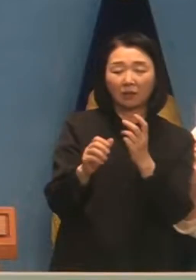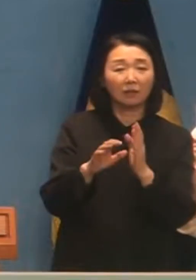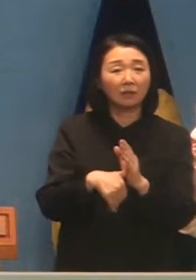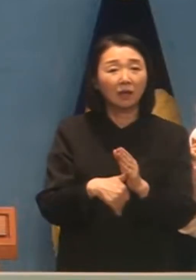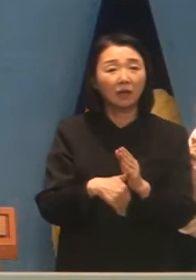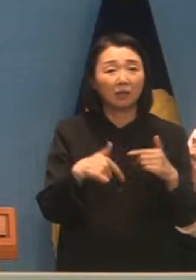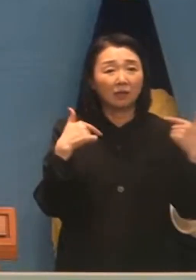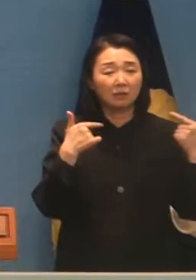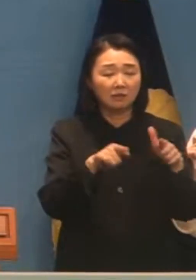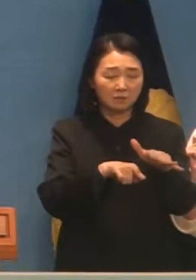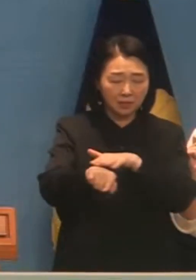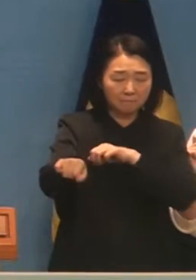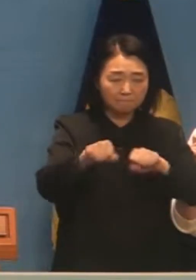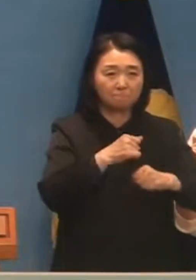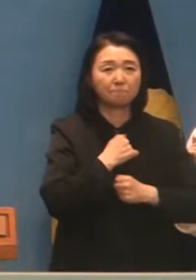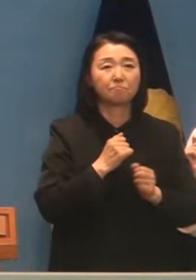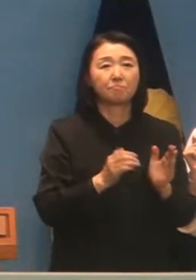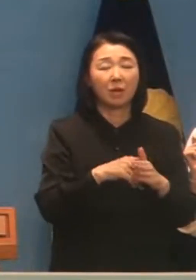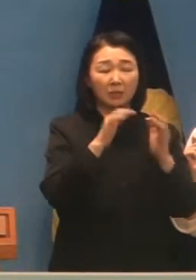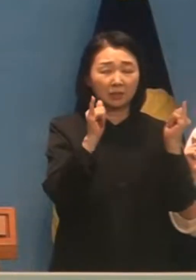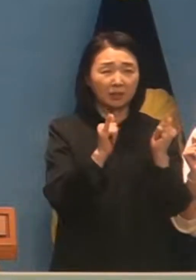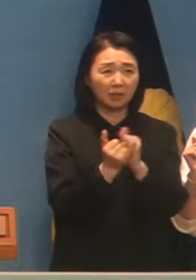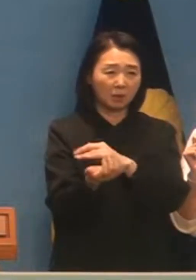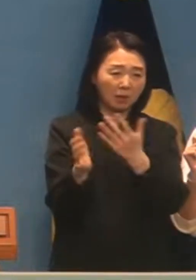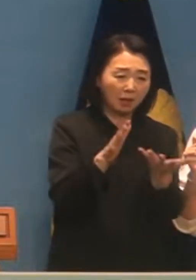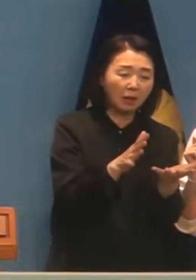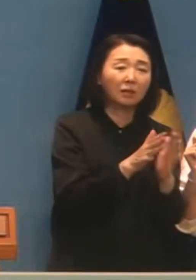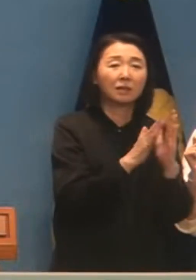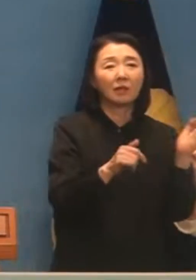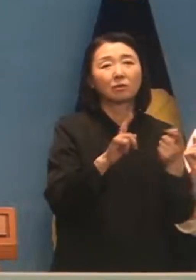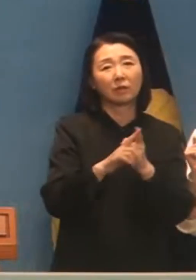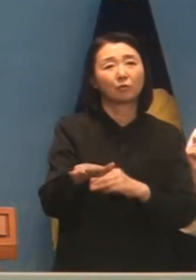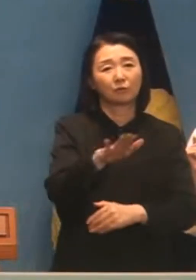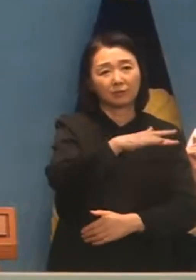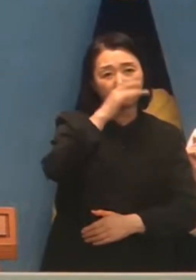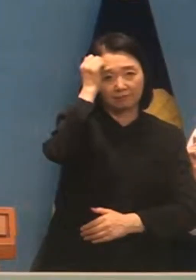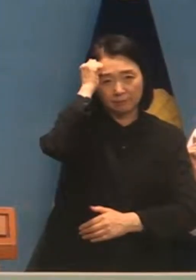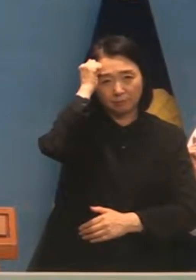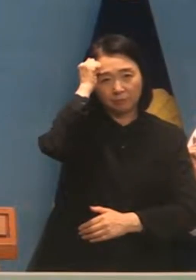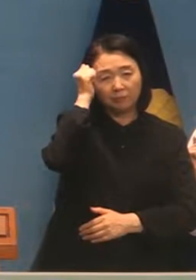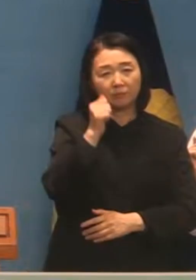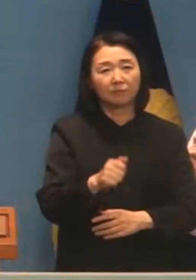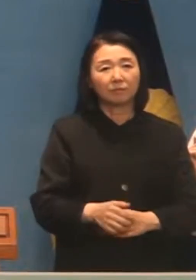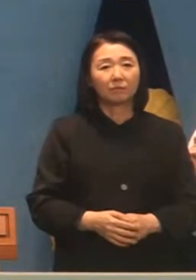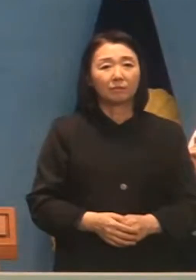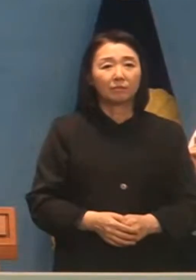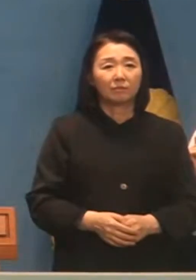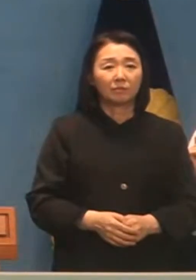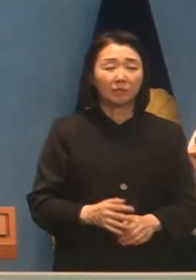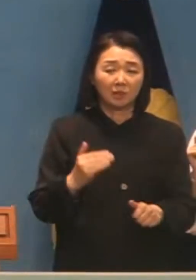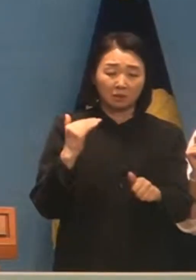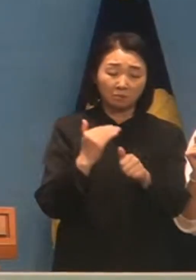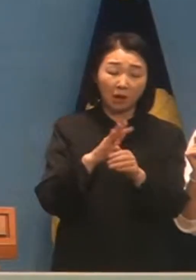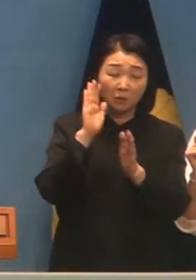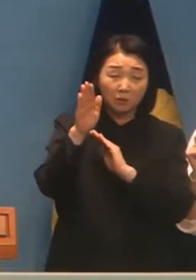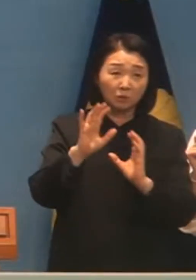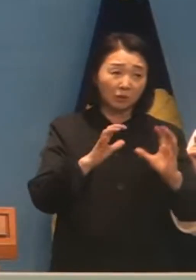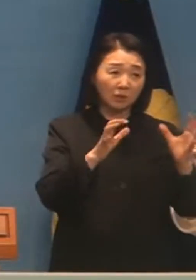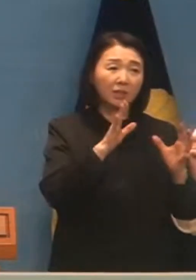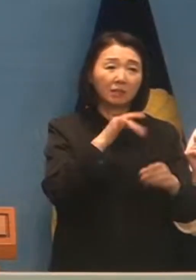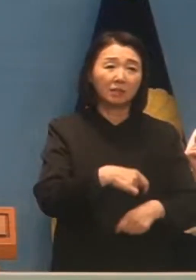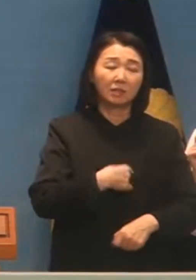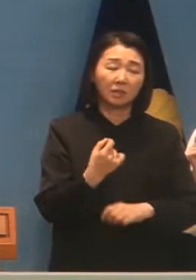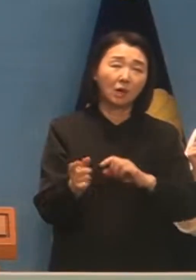광장에서도 언제나 맨 앞을 지키던 사회적 참사의 유가족을 우리는 기억합니다. 파면 이후의 세상은